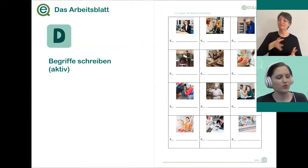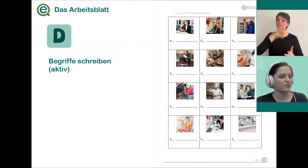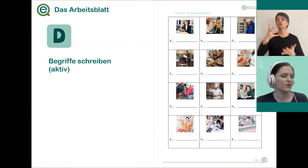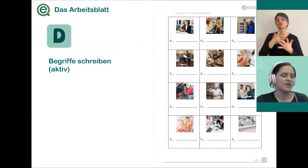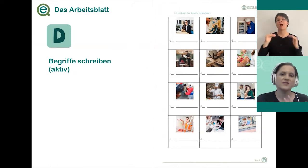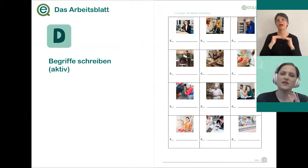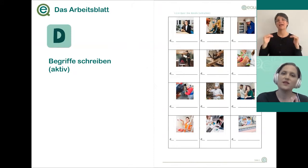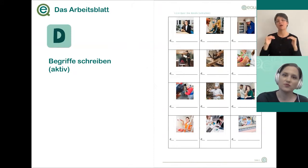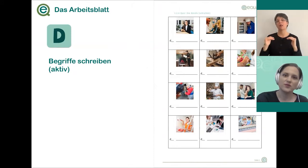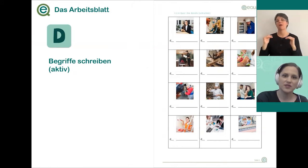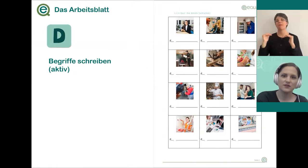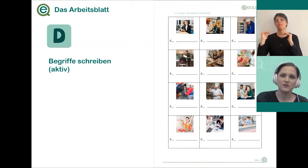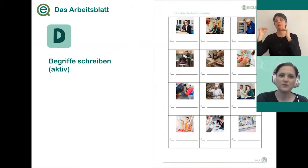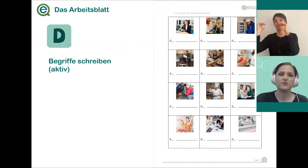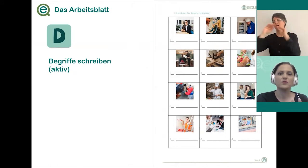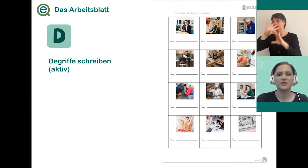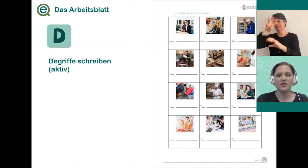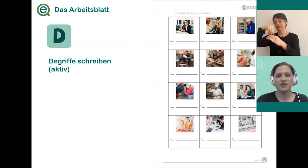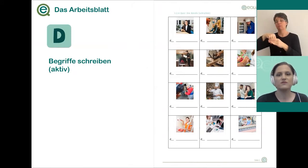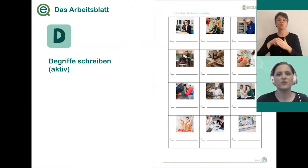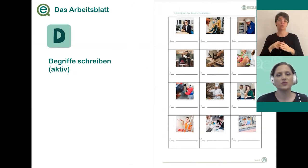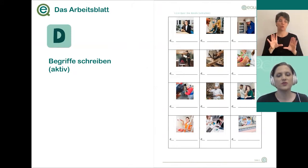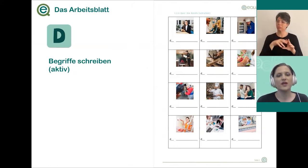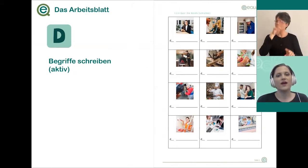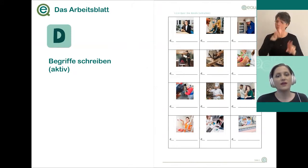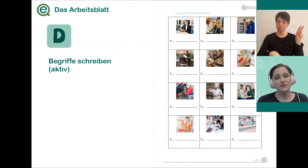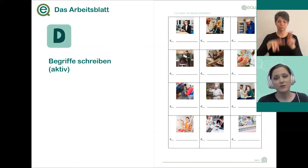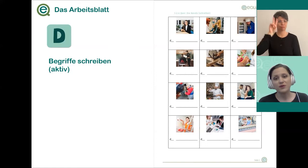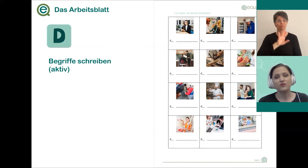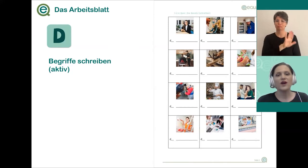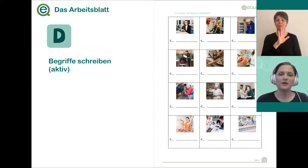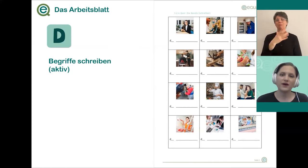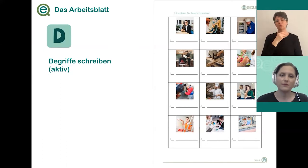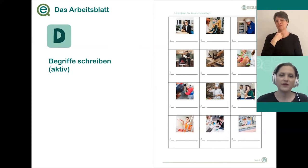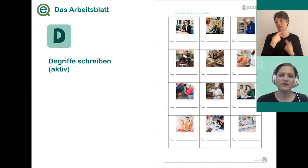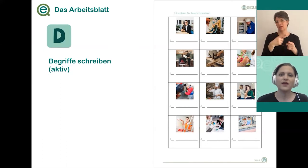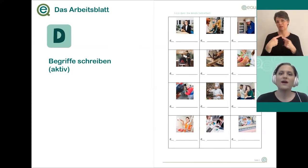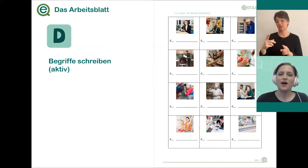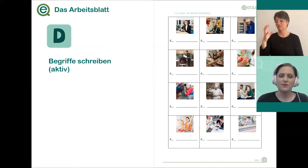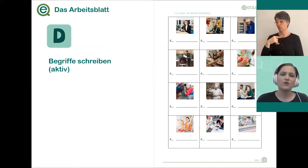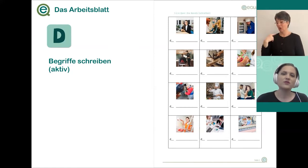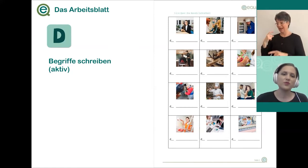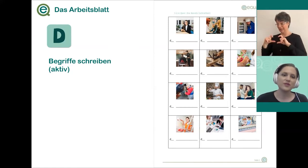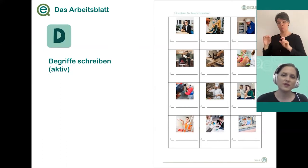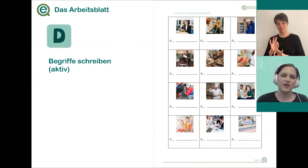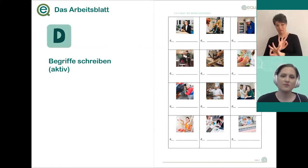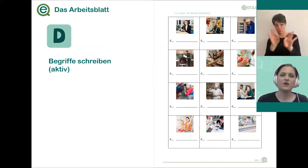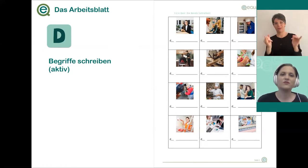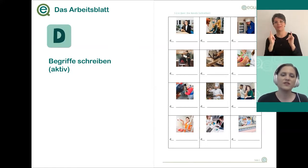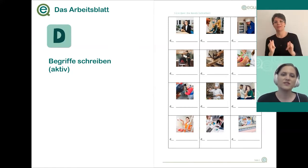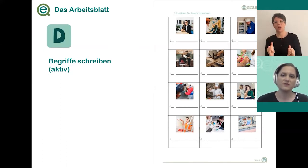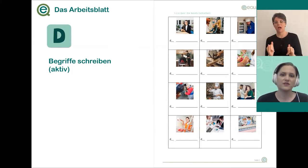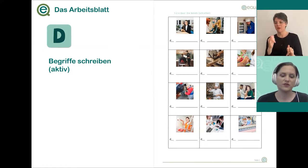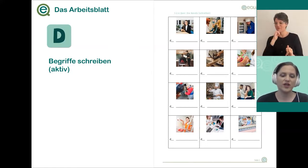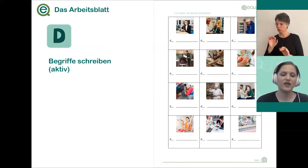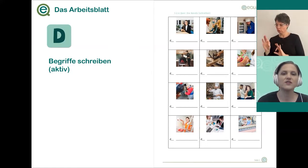unsere Gruppen sehr heterogen sind. Und das heißt, wir möchten ein Thema für alle bearbeiten, aber auch die Möglichkeit haben, auf